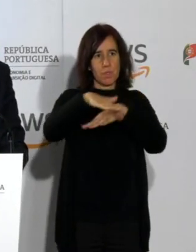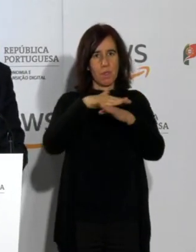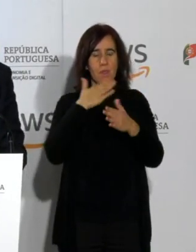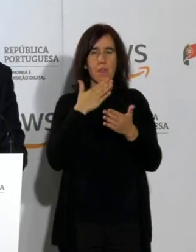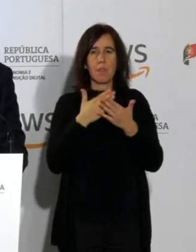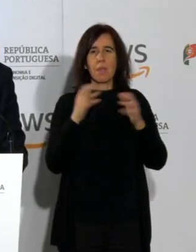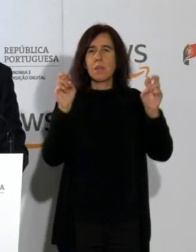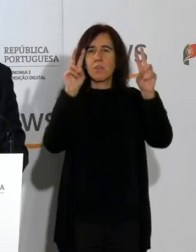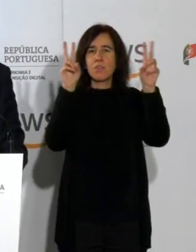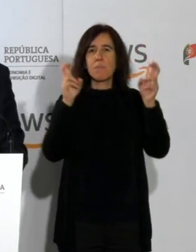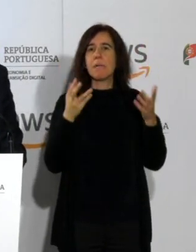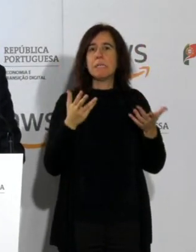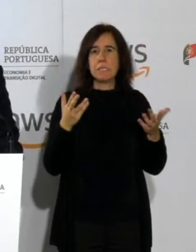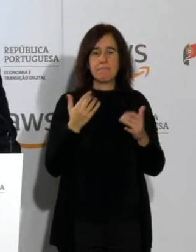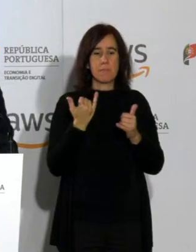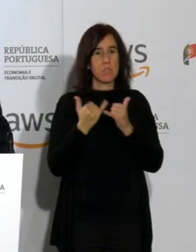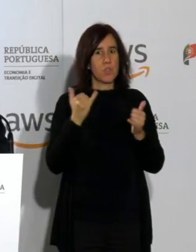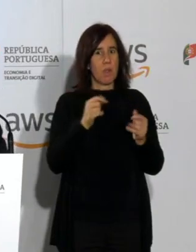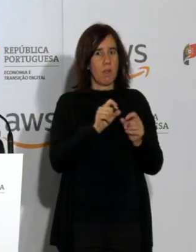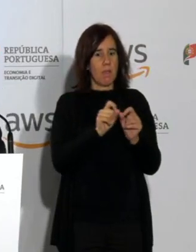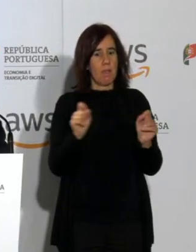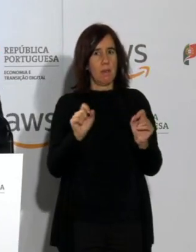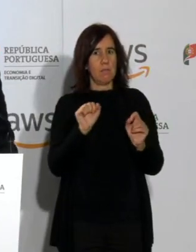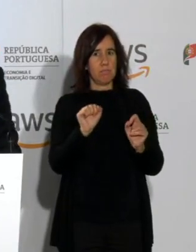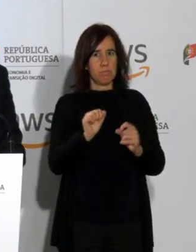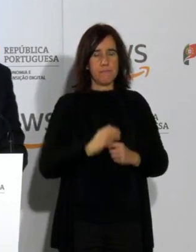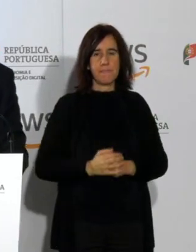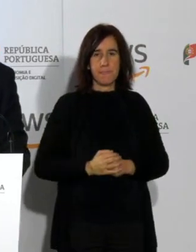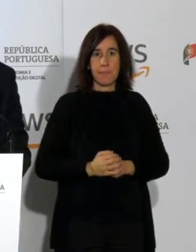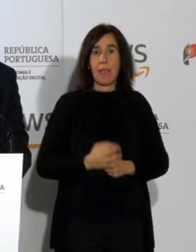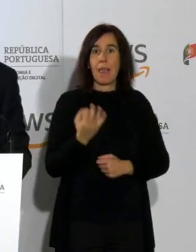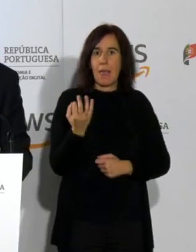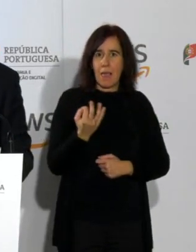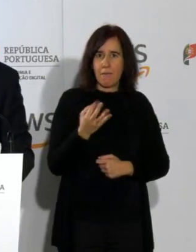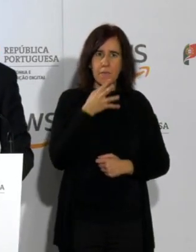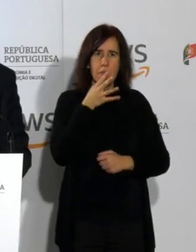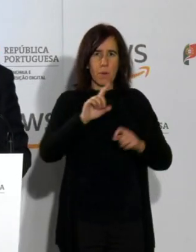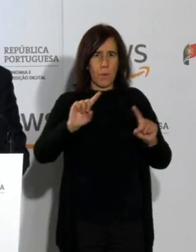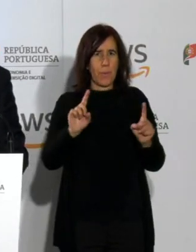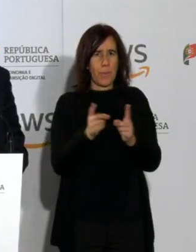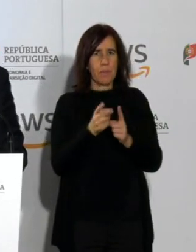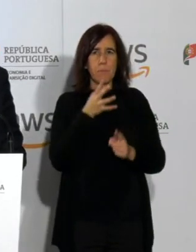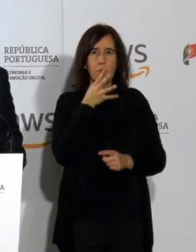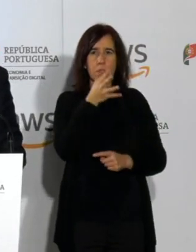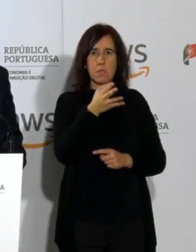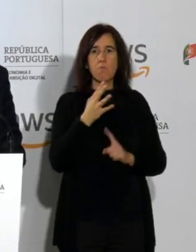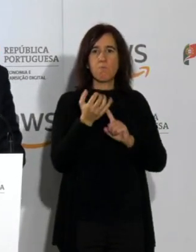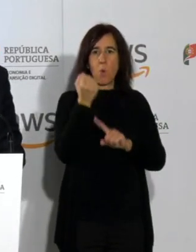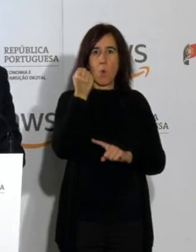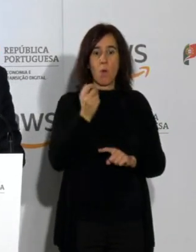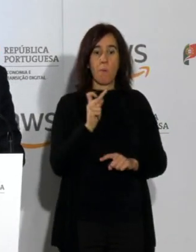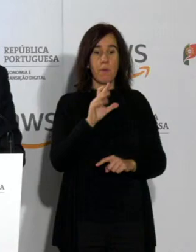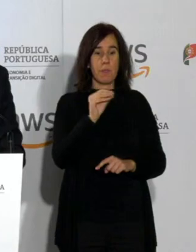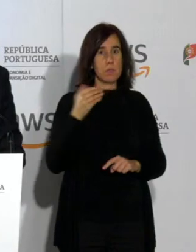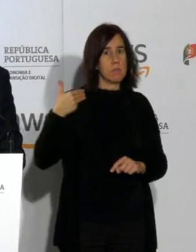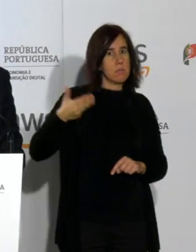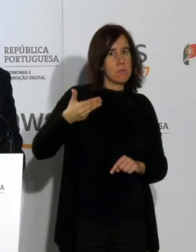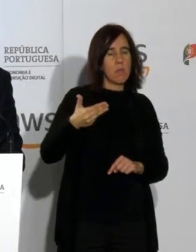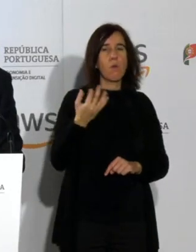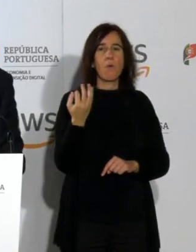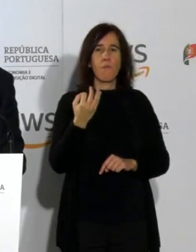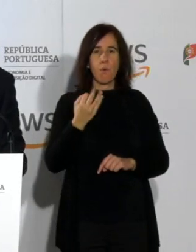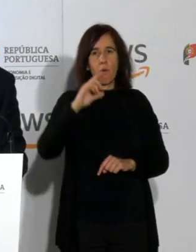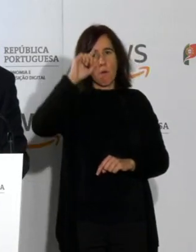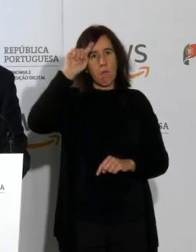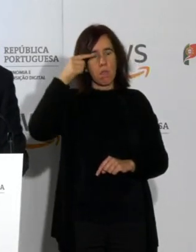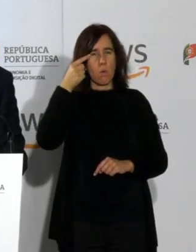que chamamos hoje de era digital. Efetivamente, e de forma resumida, podemos dizer que conseguimos, na última década, desenvolver uma